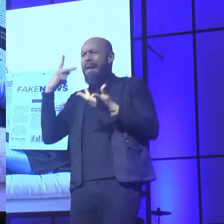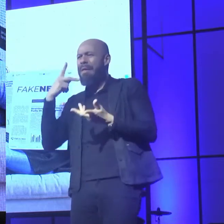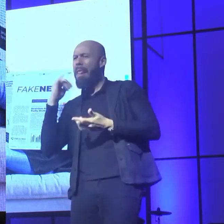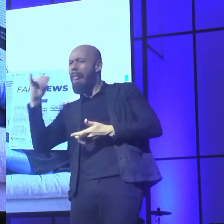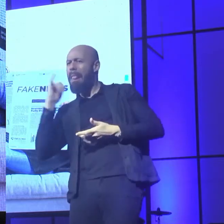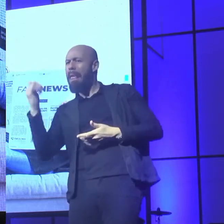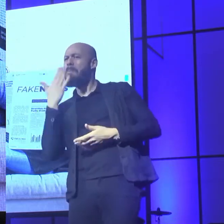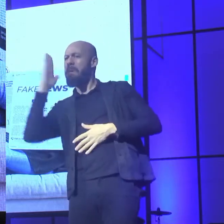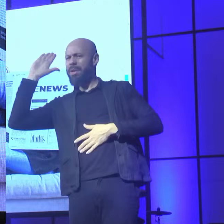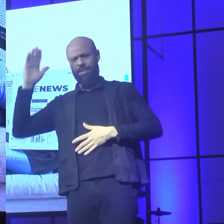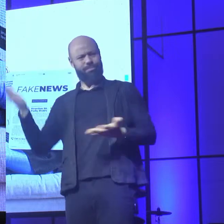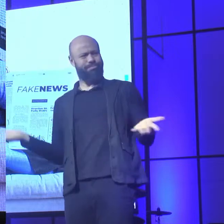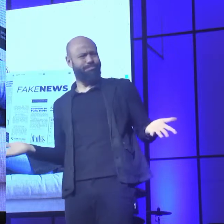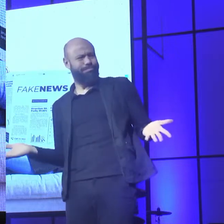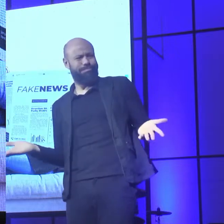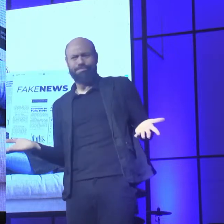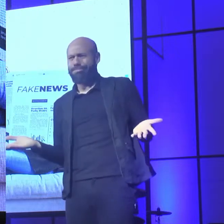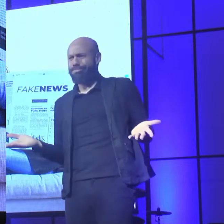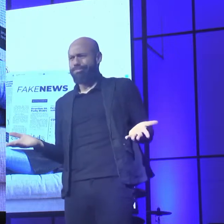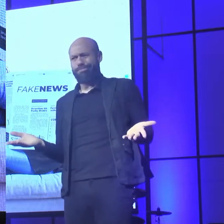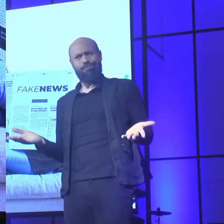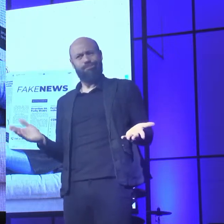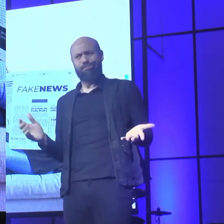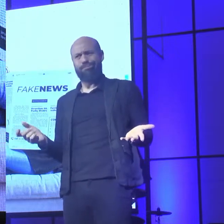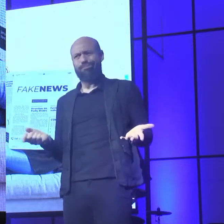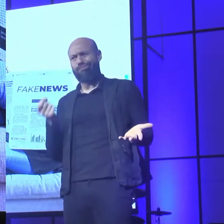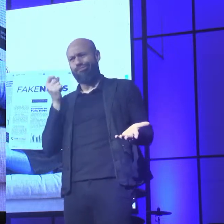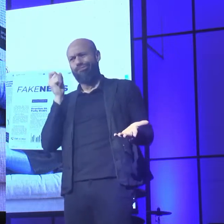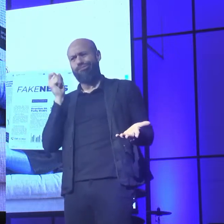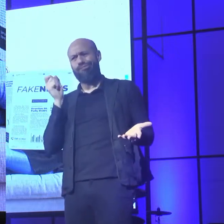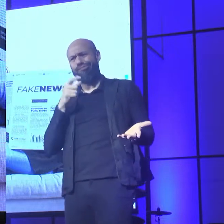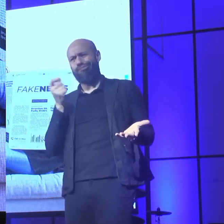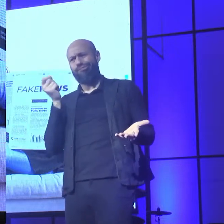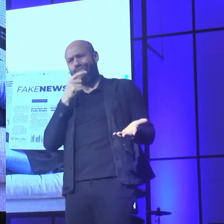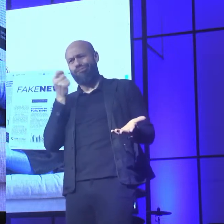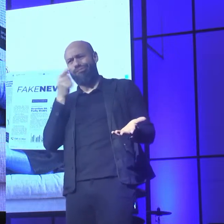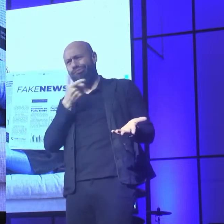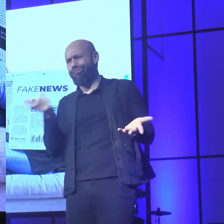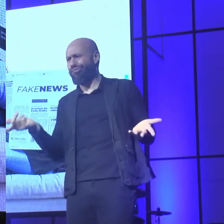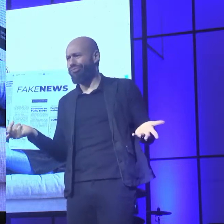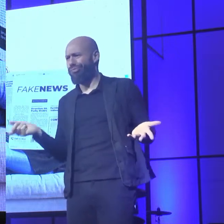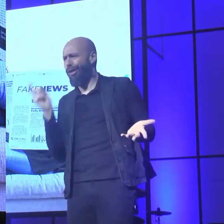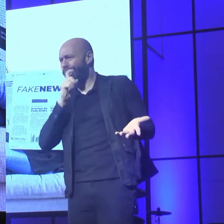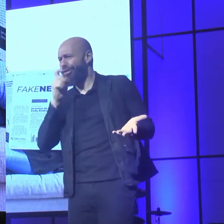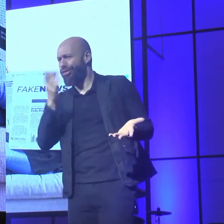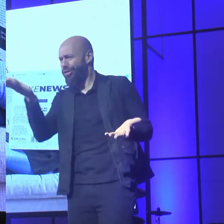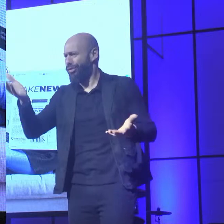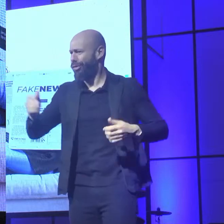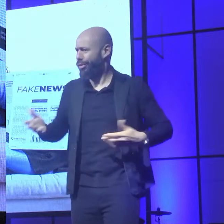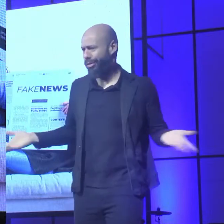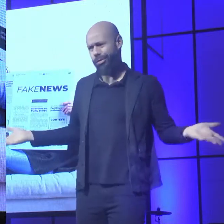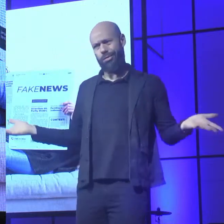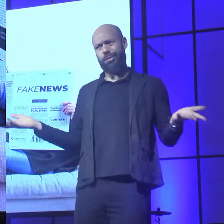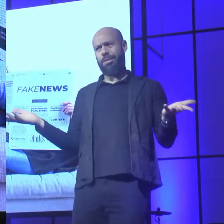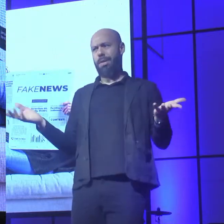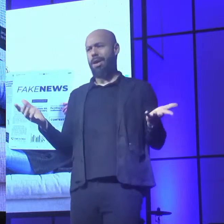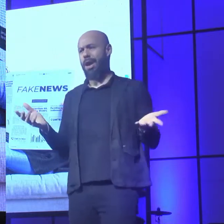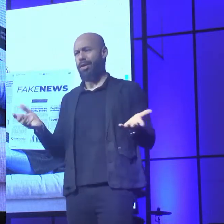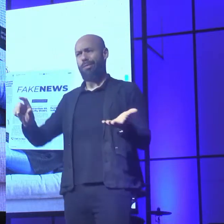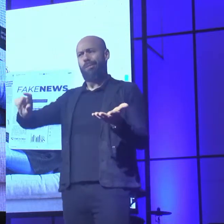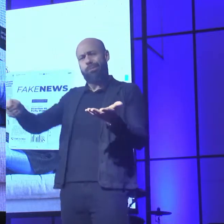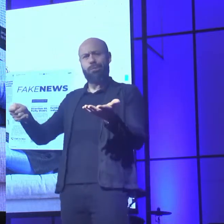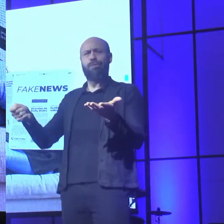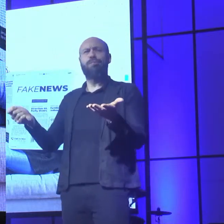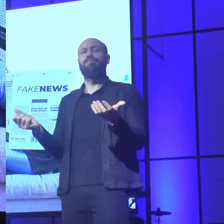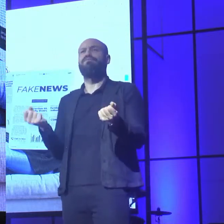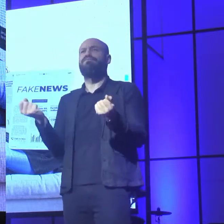fake news. Então, fake news de político no Brasil, Deus me livre e guarde. Porque todos